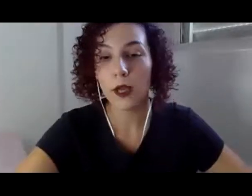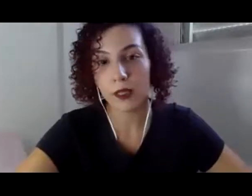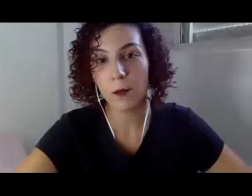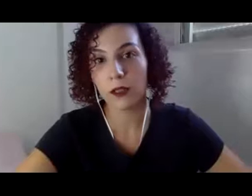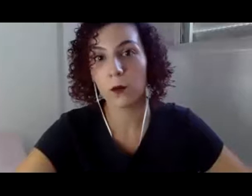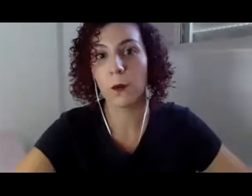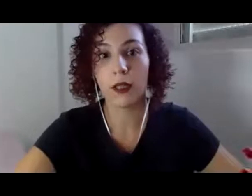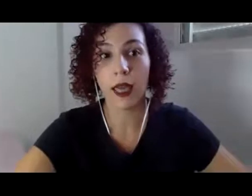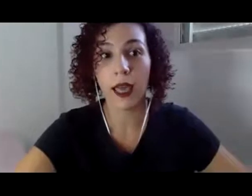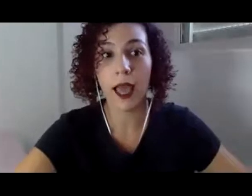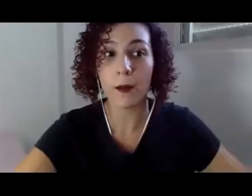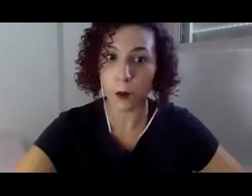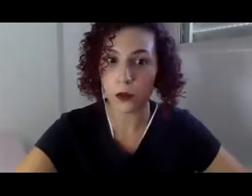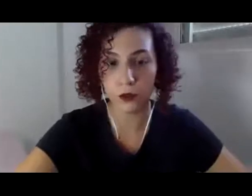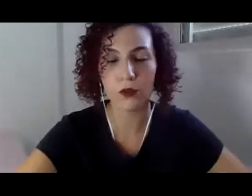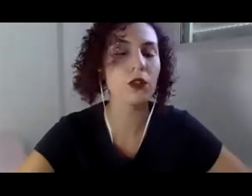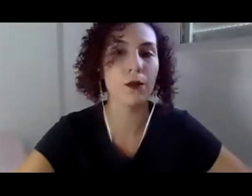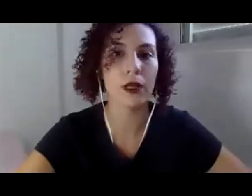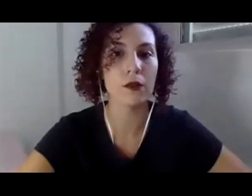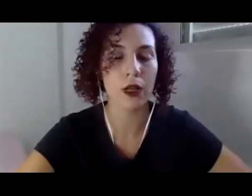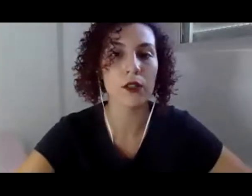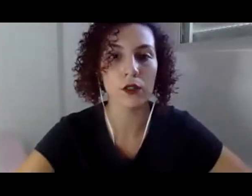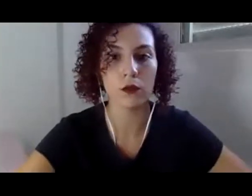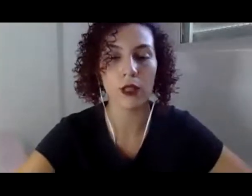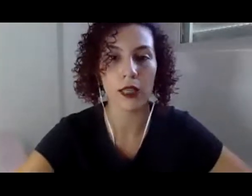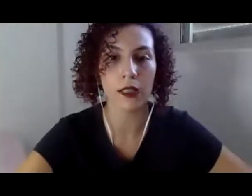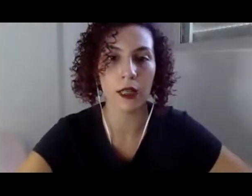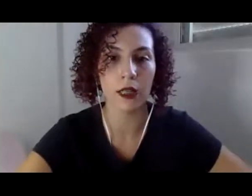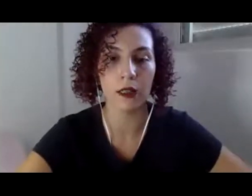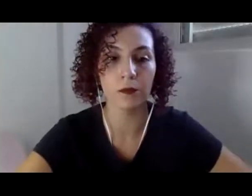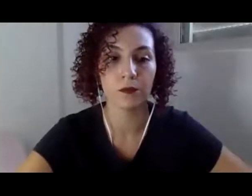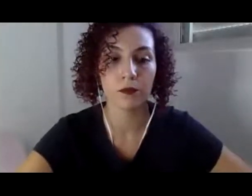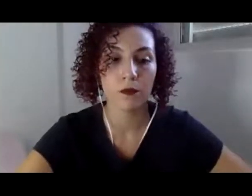pouco conhecimento porque é pouco difundido mesmo, né? A gente não tem